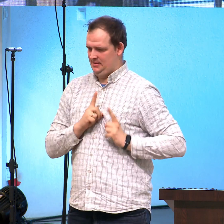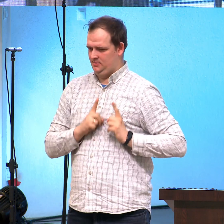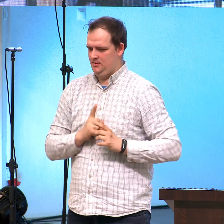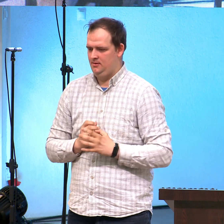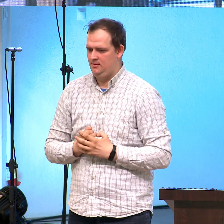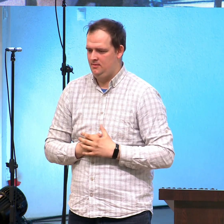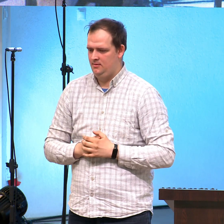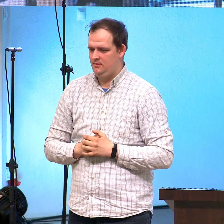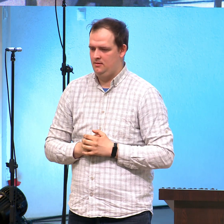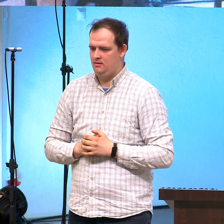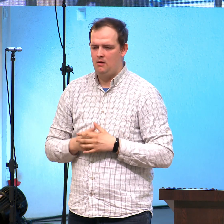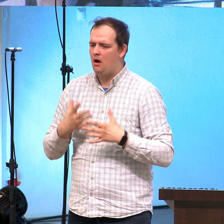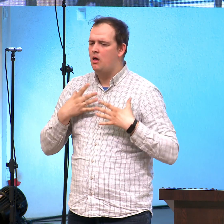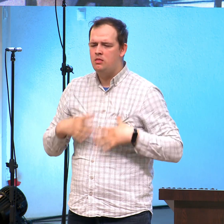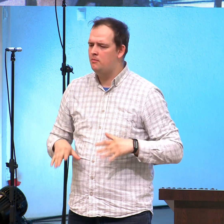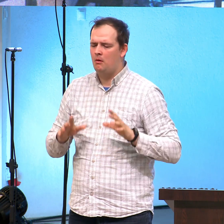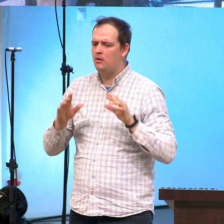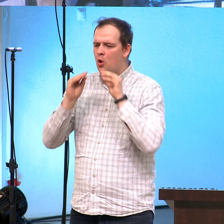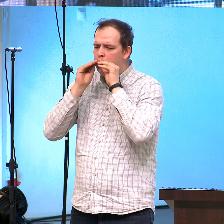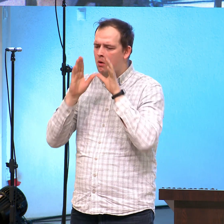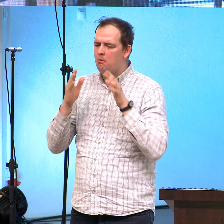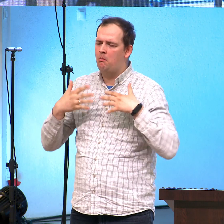Дух Святой очень сильно ревнует за нас.